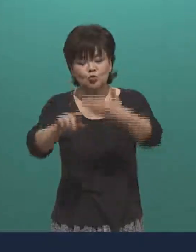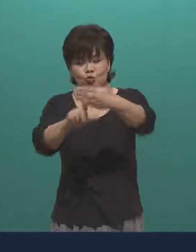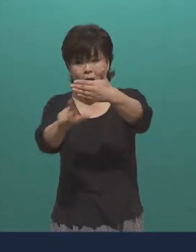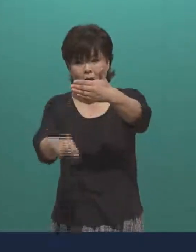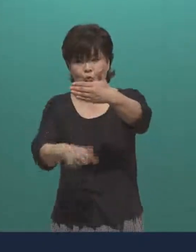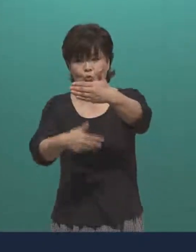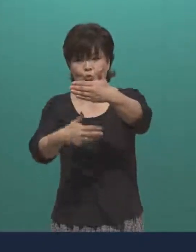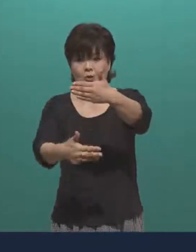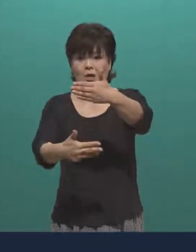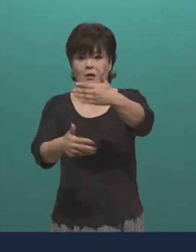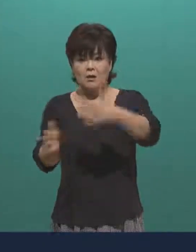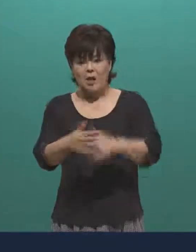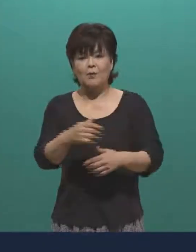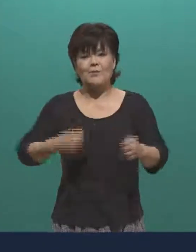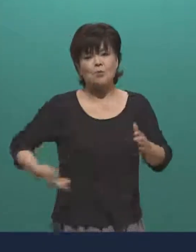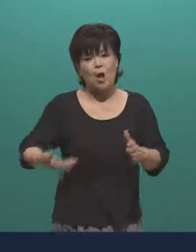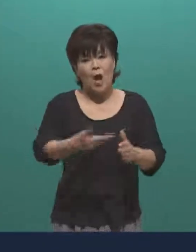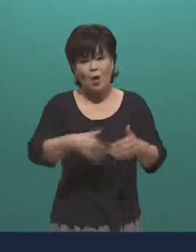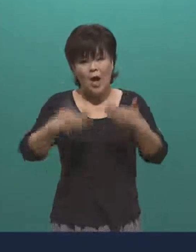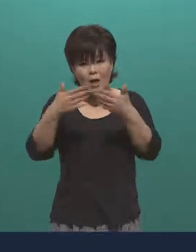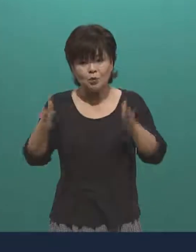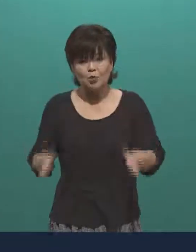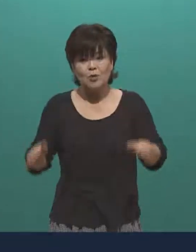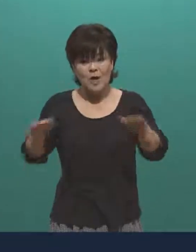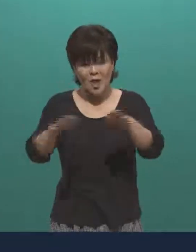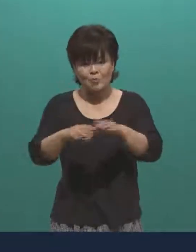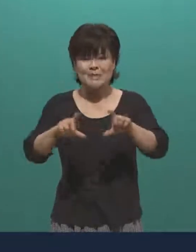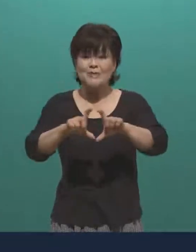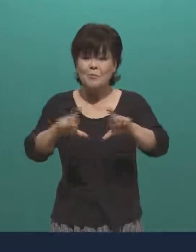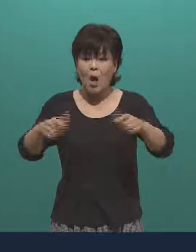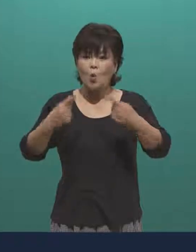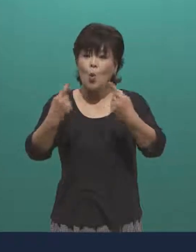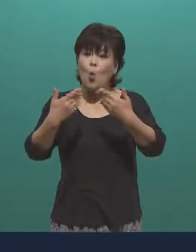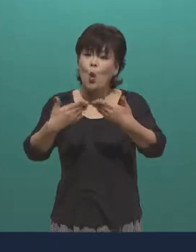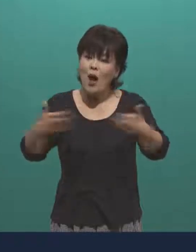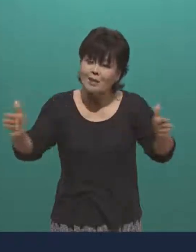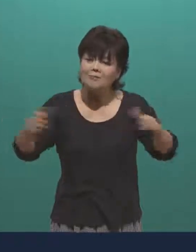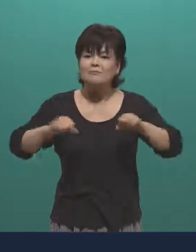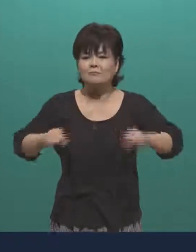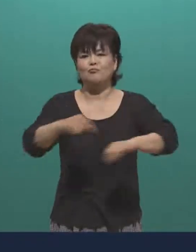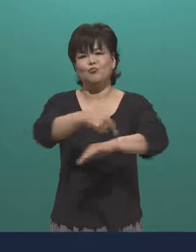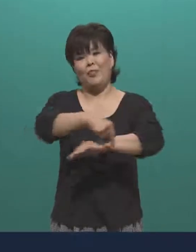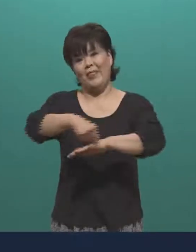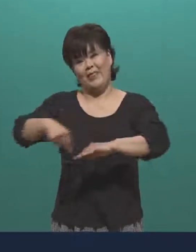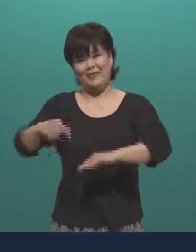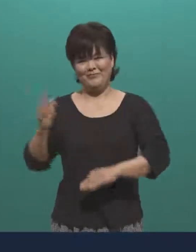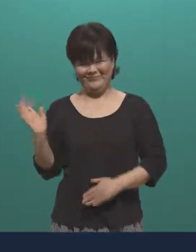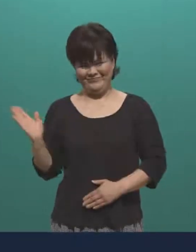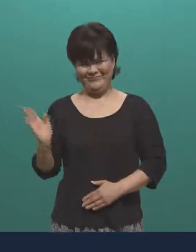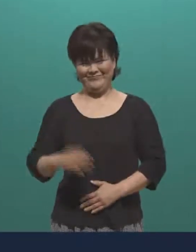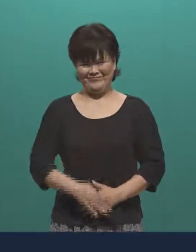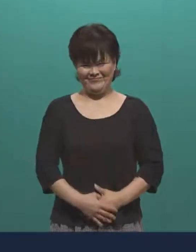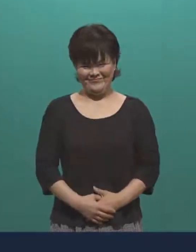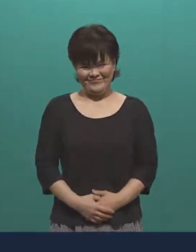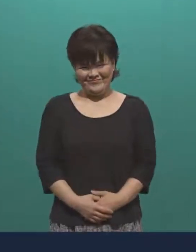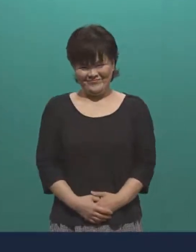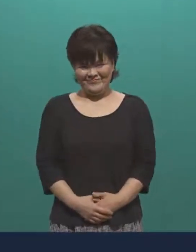9月8日から琵琶湖博物館で一般公開される予定です。